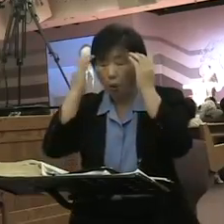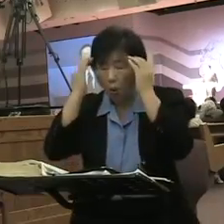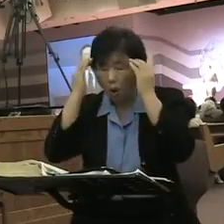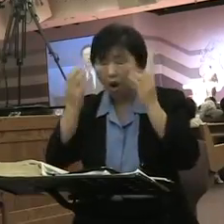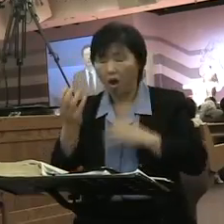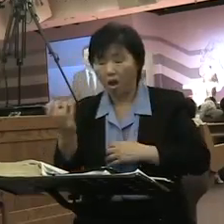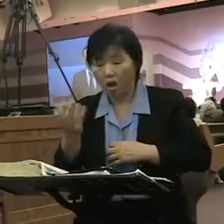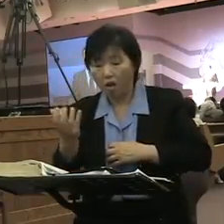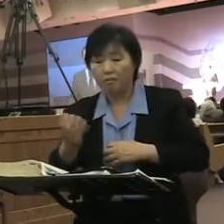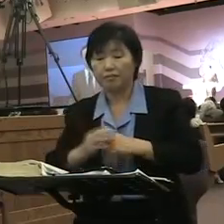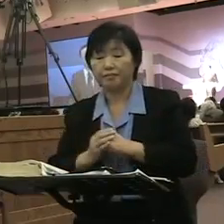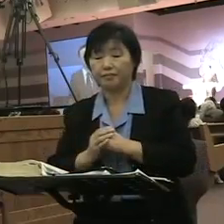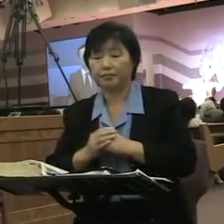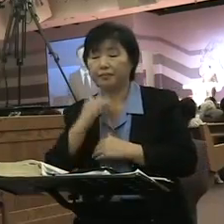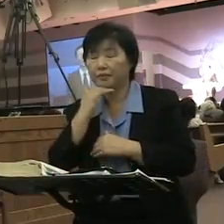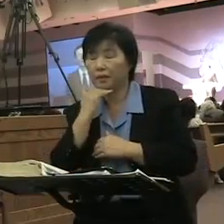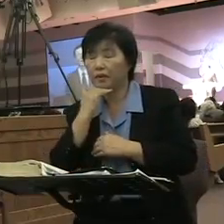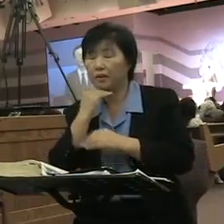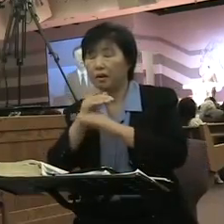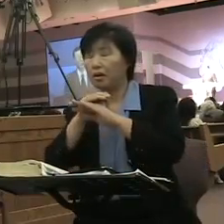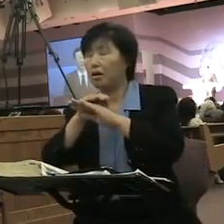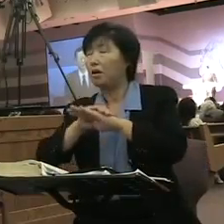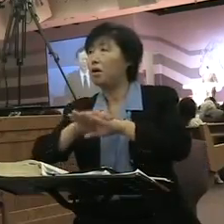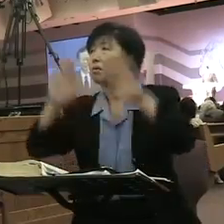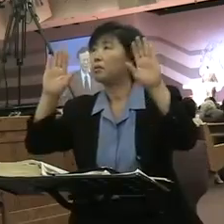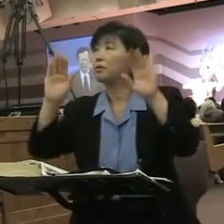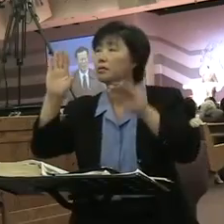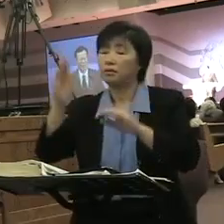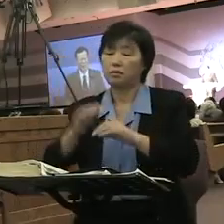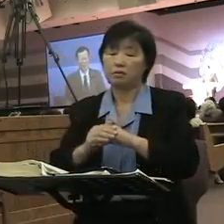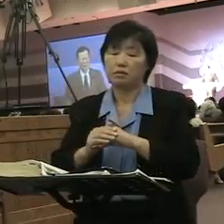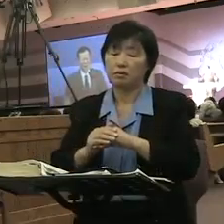이 기다림에서부터 우리가 해방되겠구나. 하나님의 어린 양을